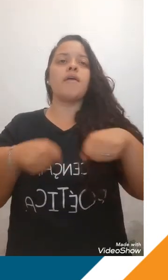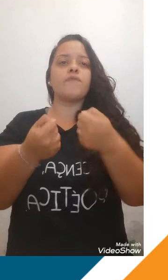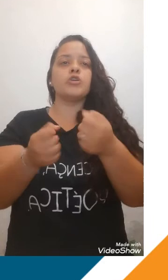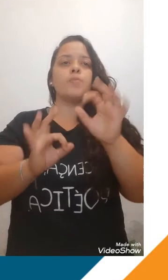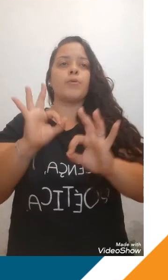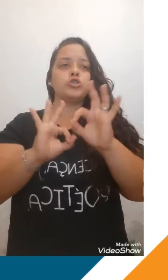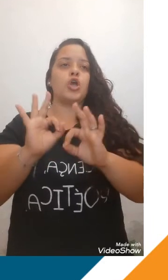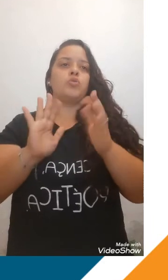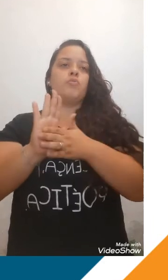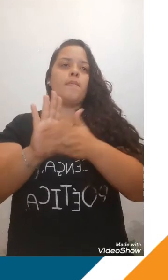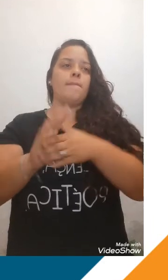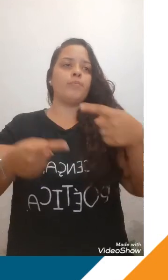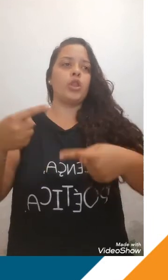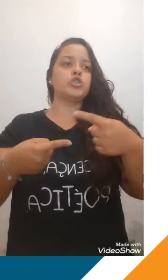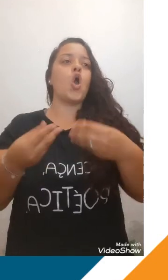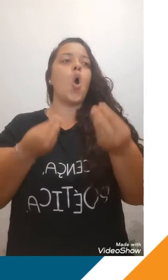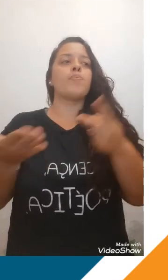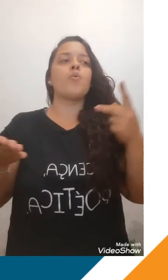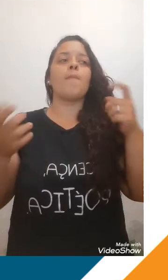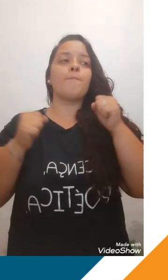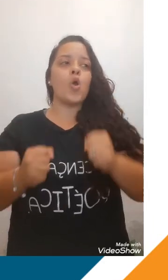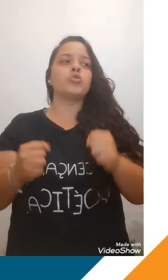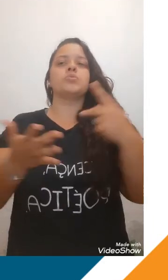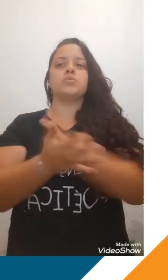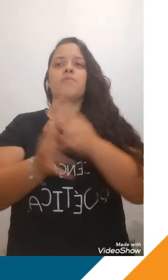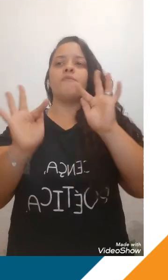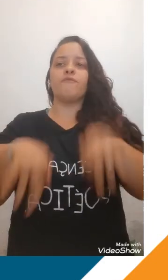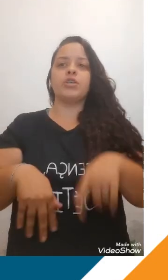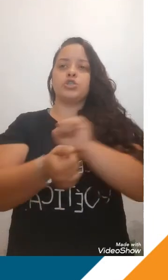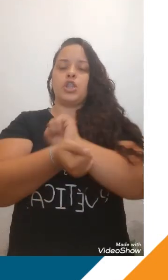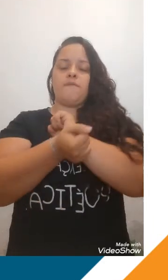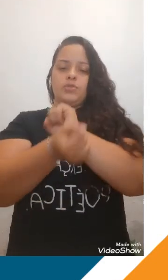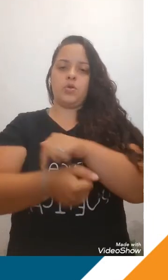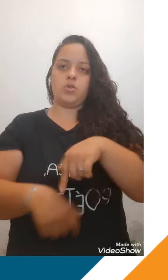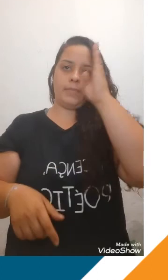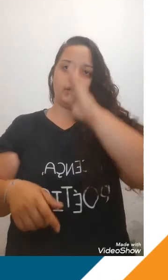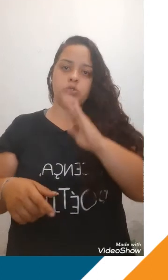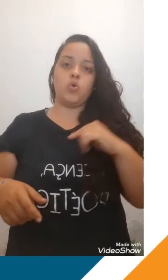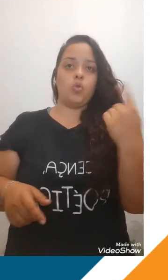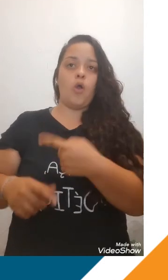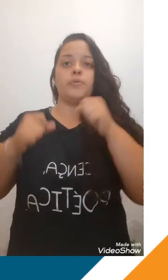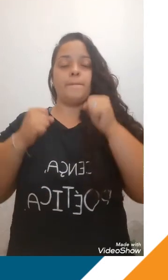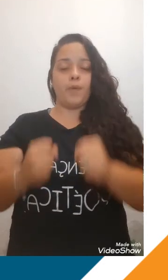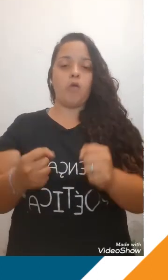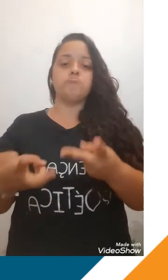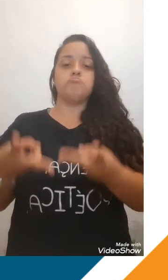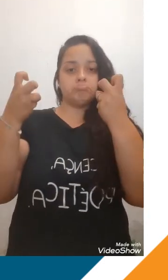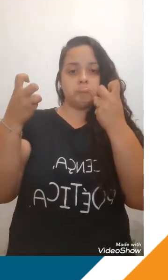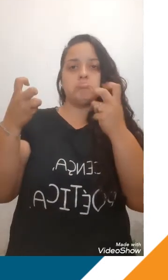fim da escravidão no Brasil. Bem, a gente pode não só interpretar o texto que